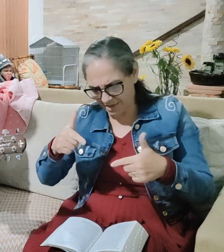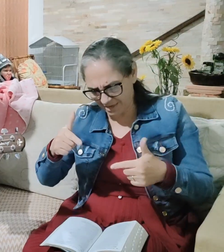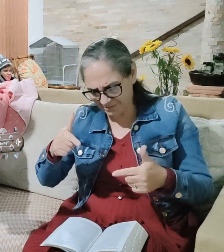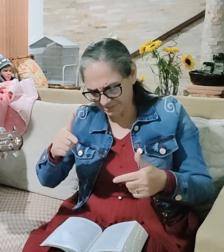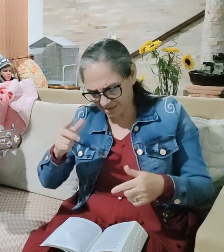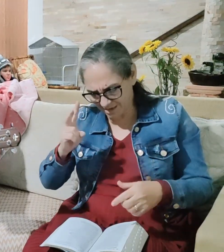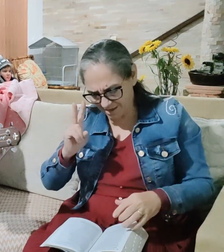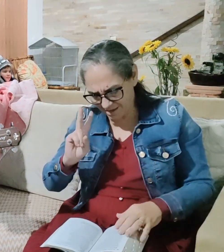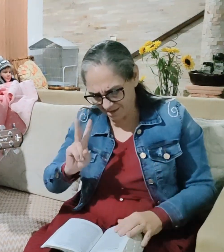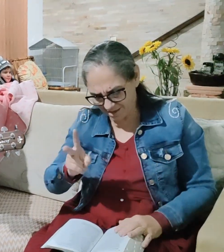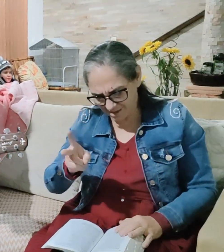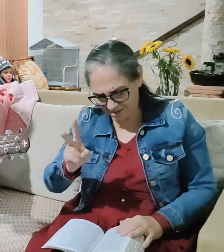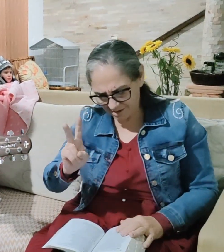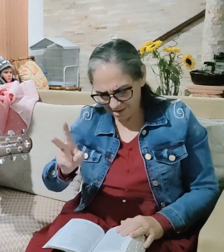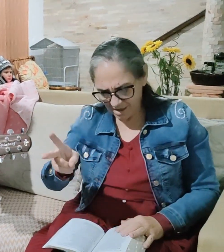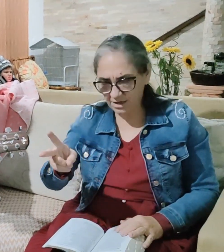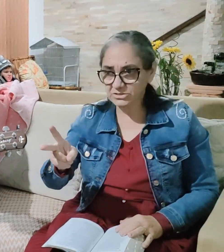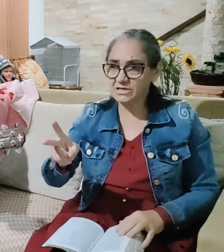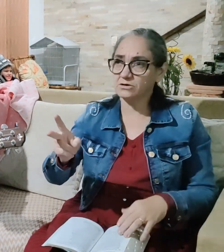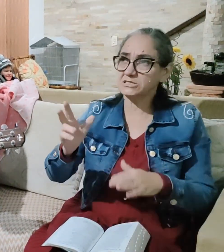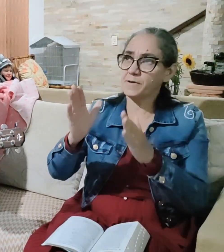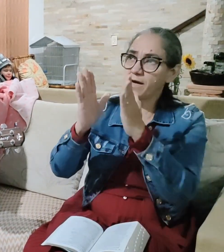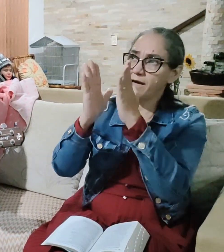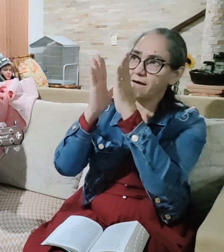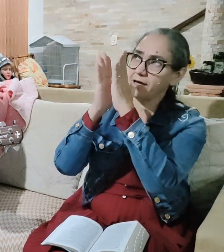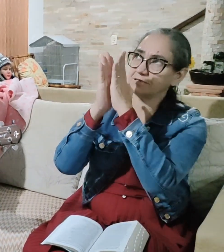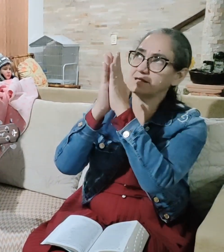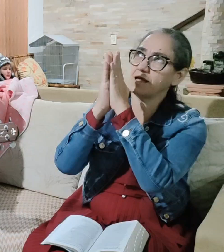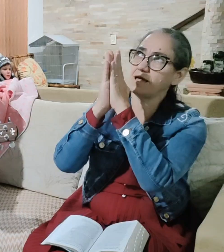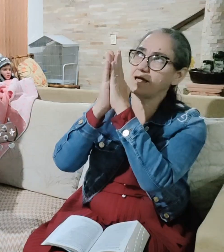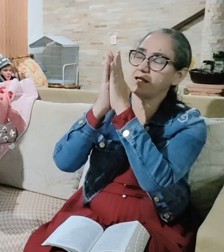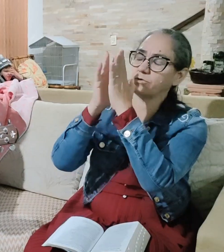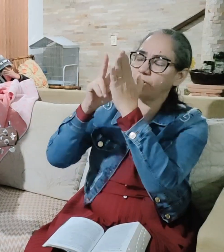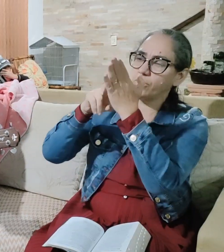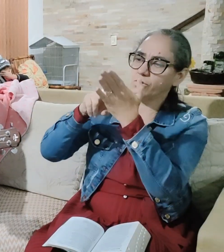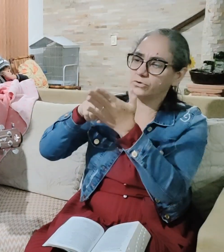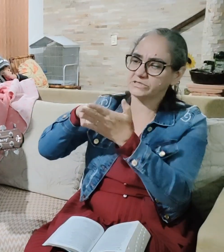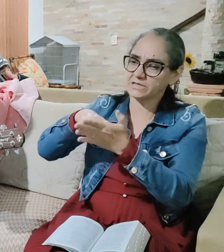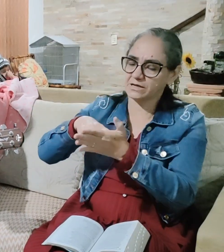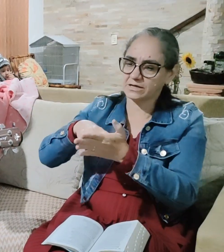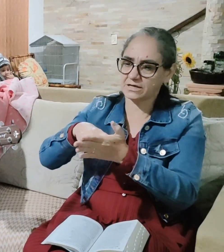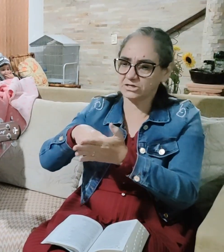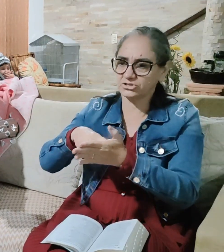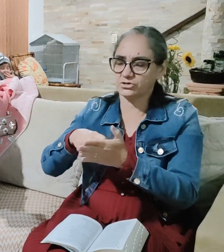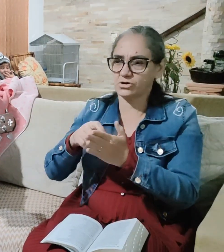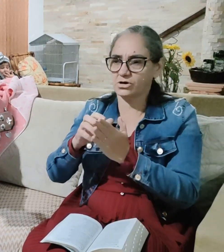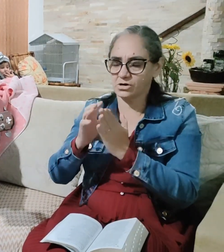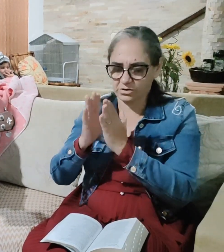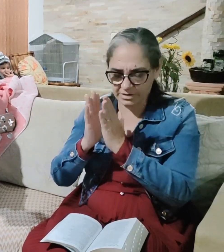prestar, aos Teus pés em constante